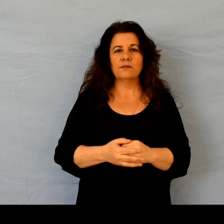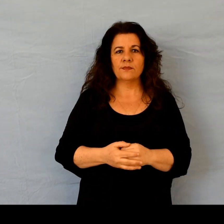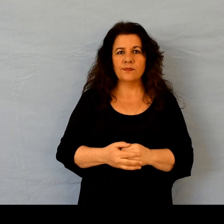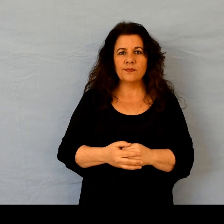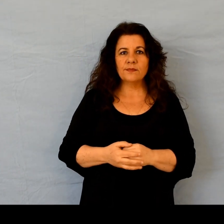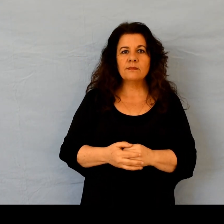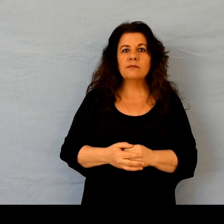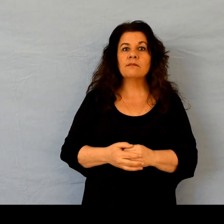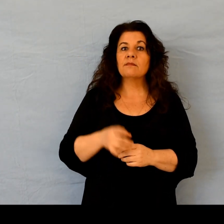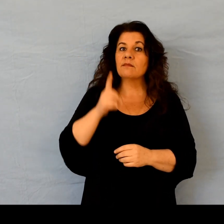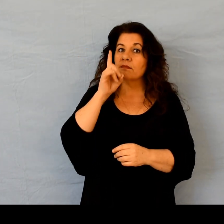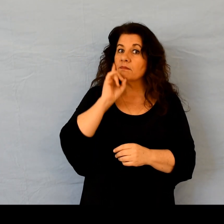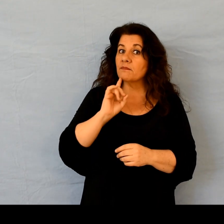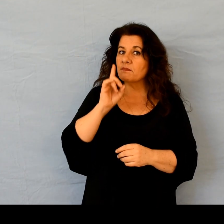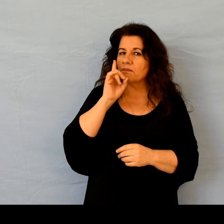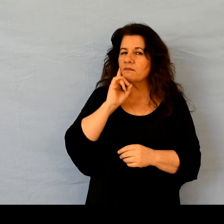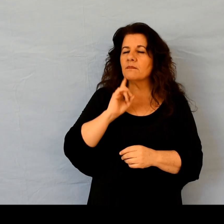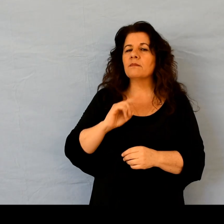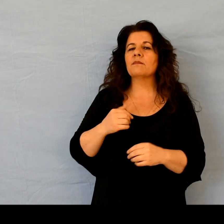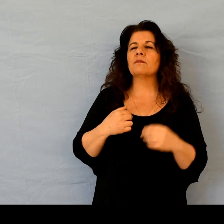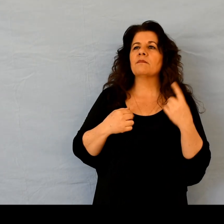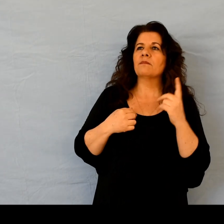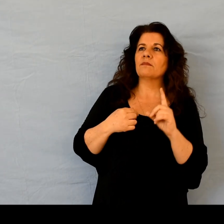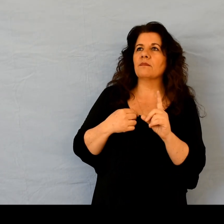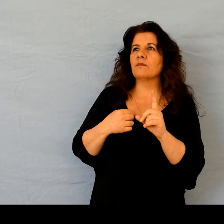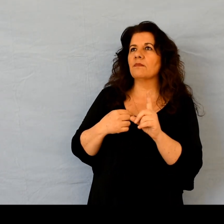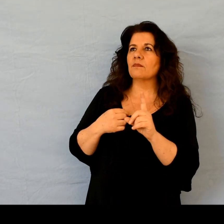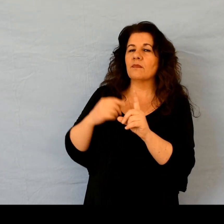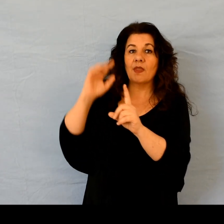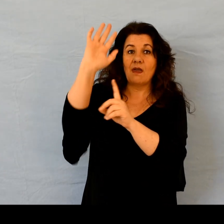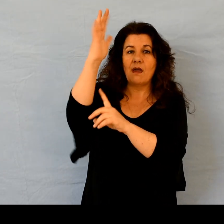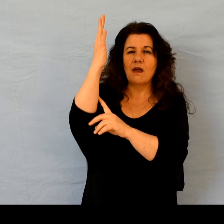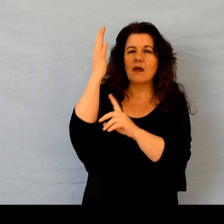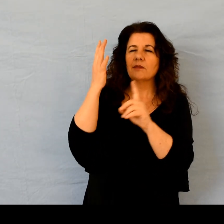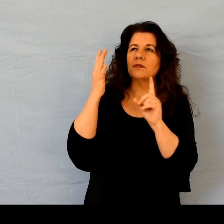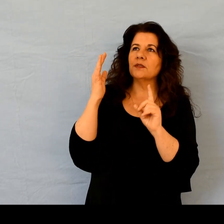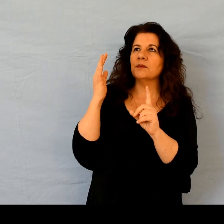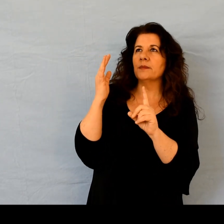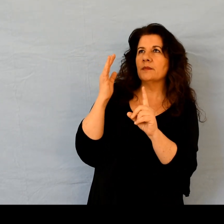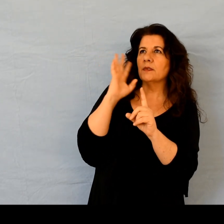La femme s'aperçut que le fruit de l'arbre devait être savoureux,